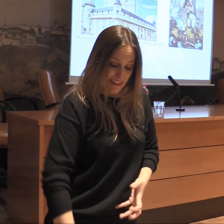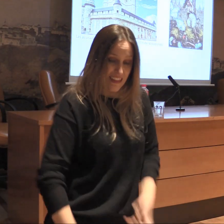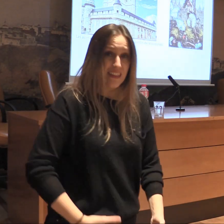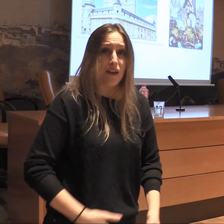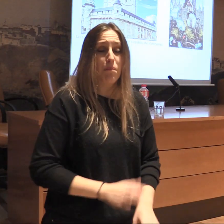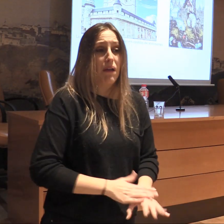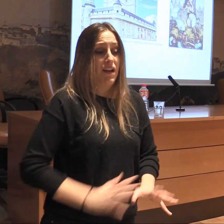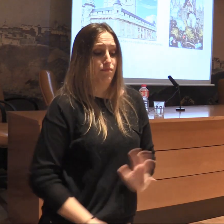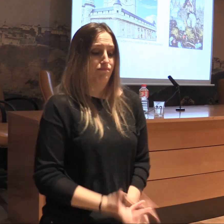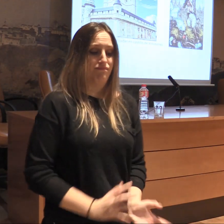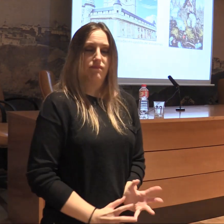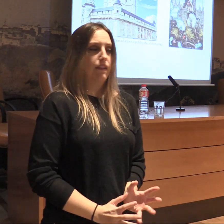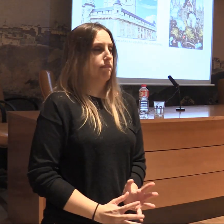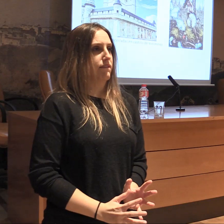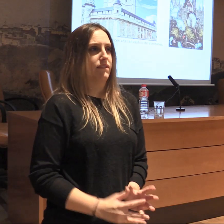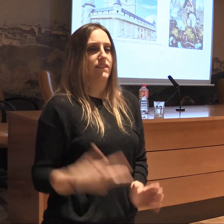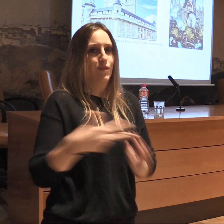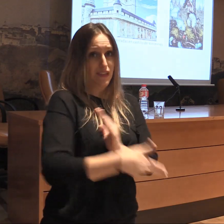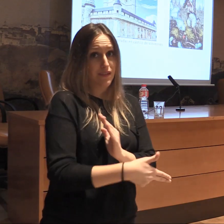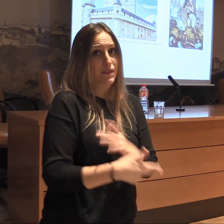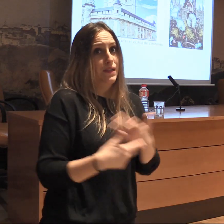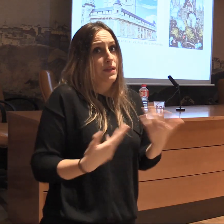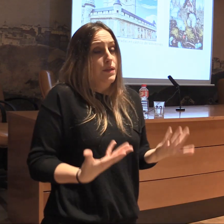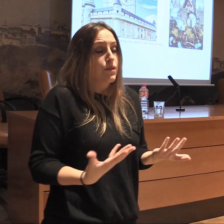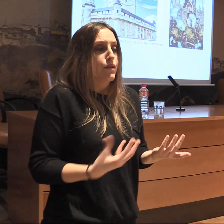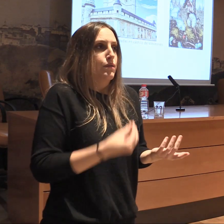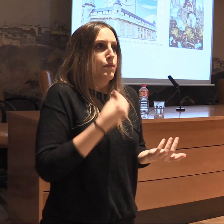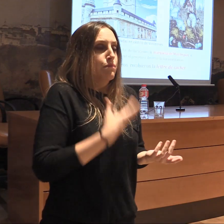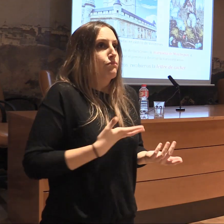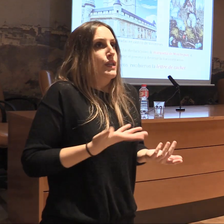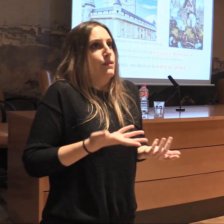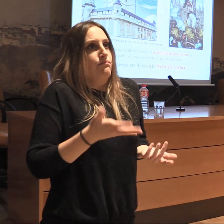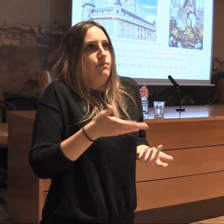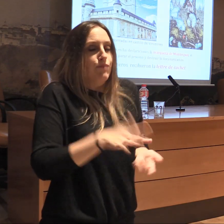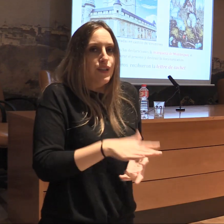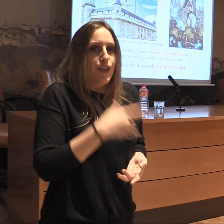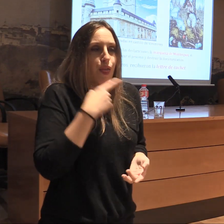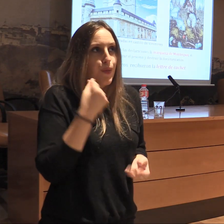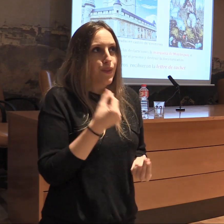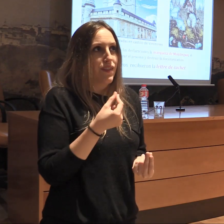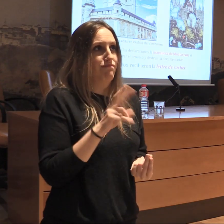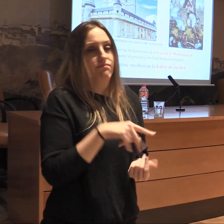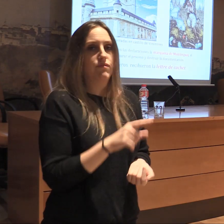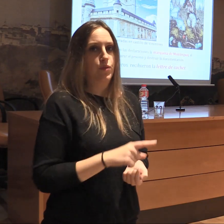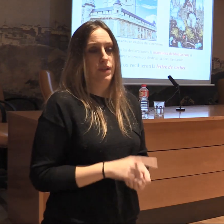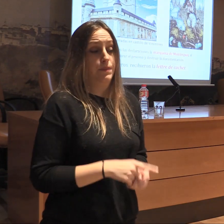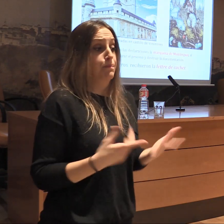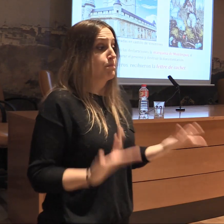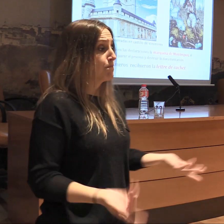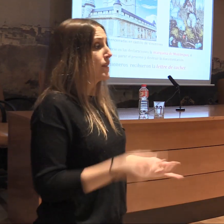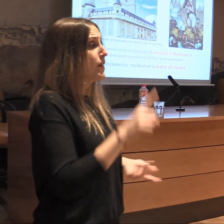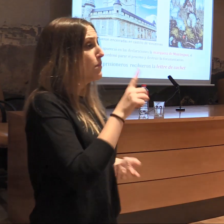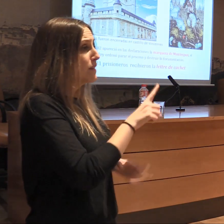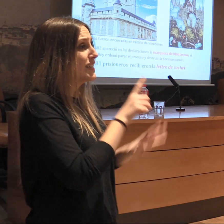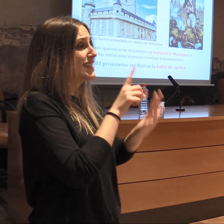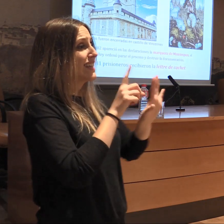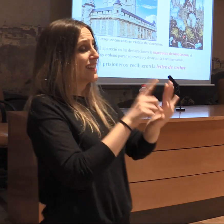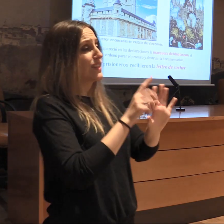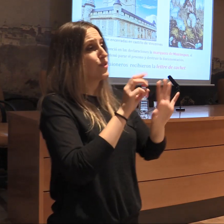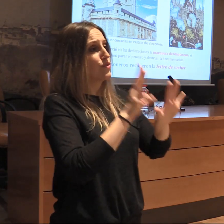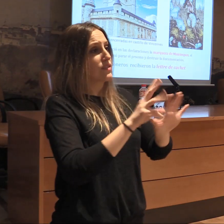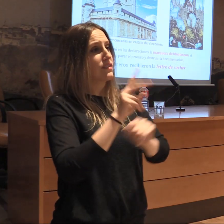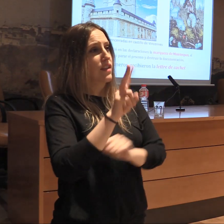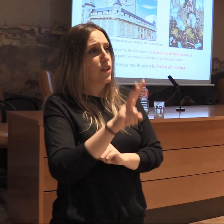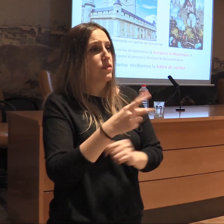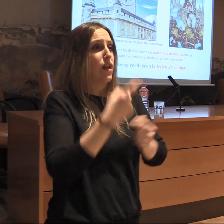arder. Obviamente, bueno, no era una muerte dulce, precisamente. En 1682, varias